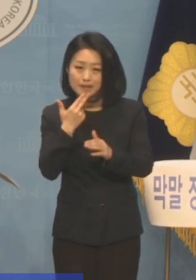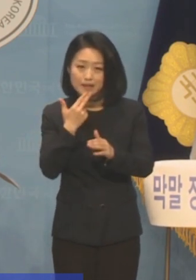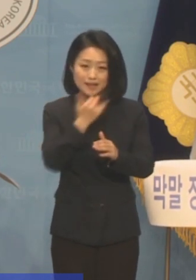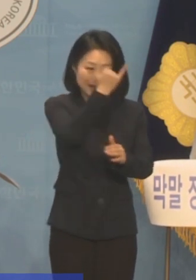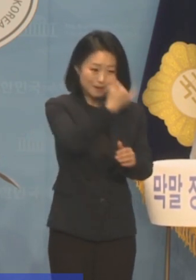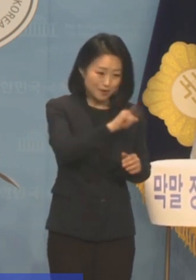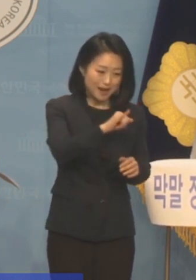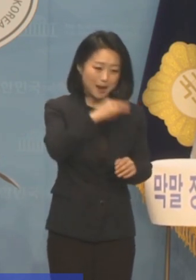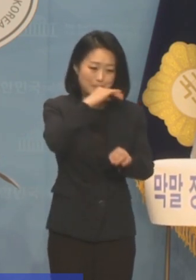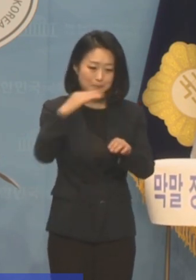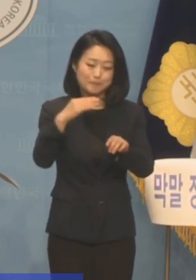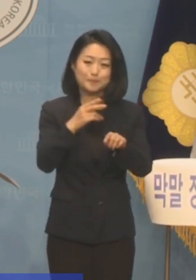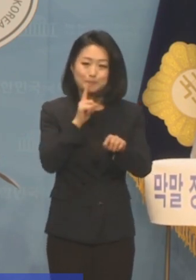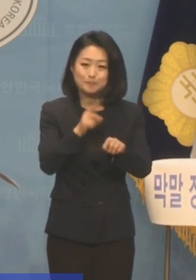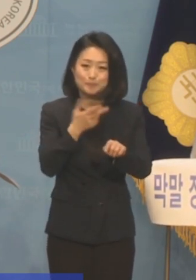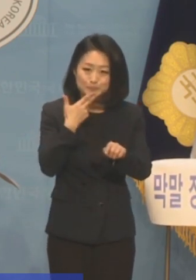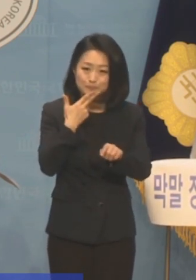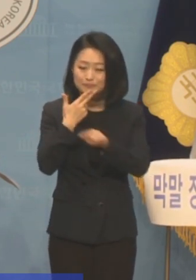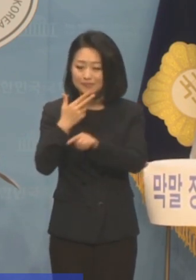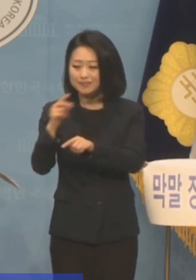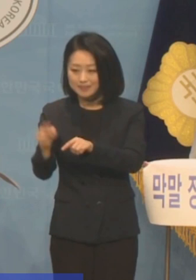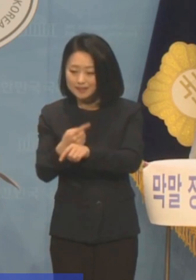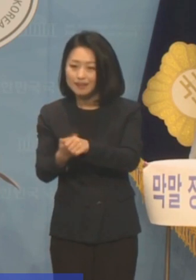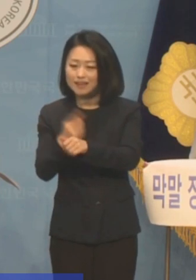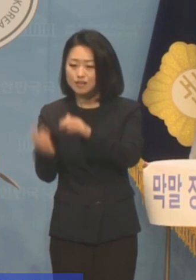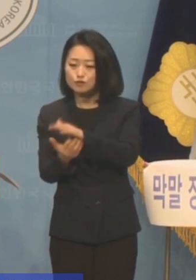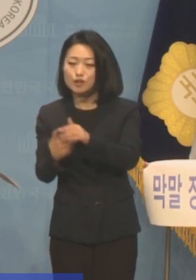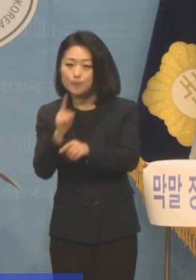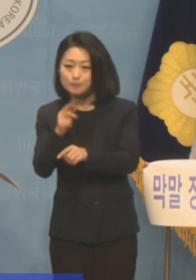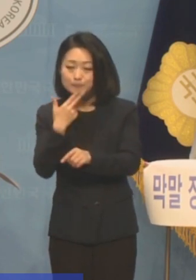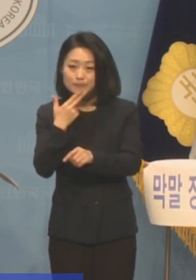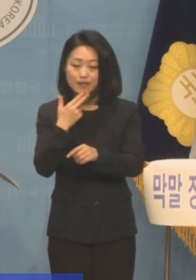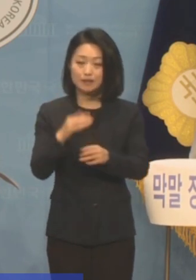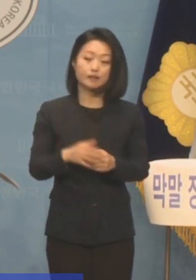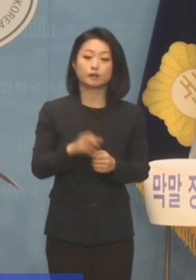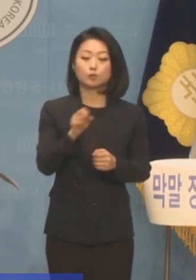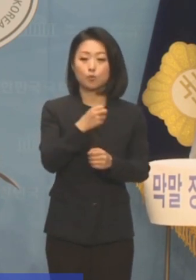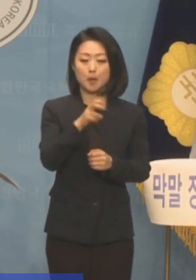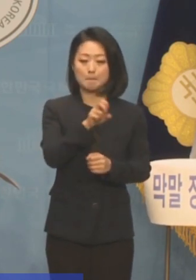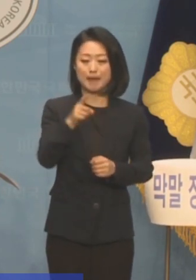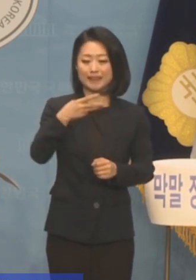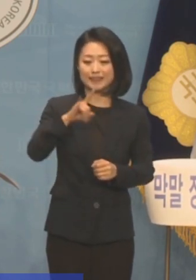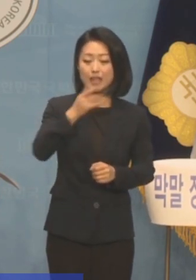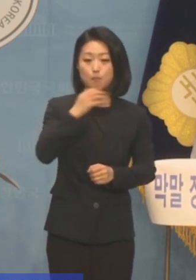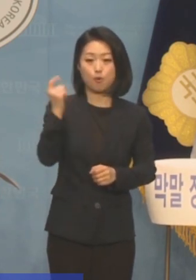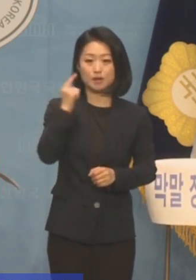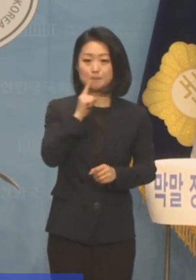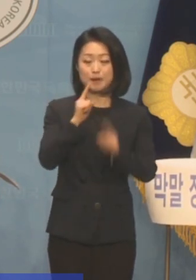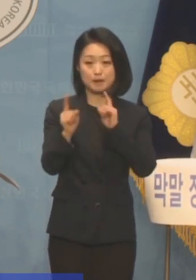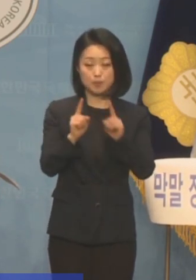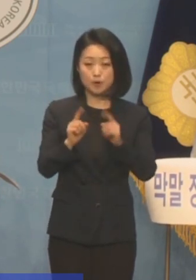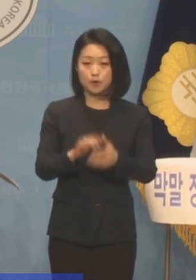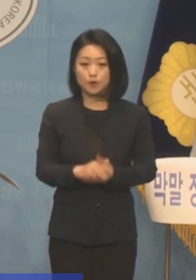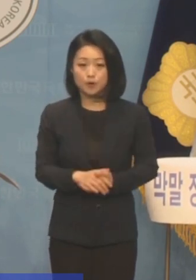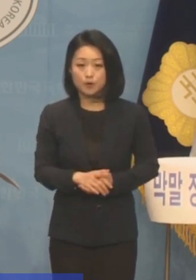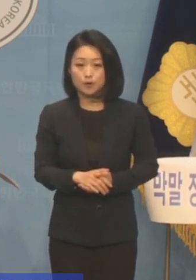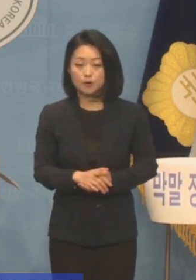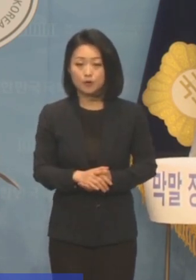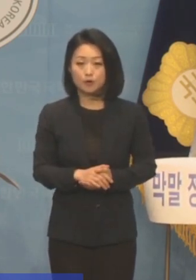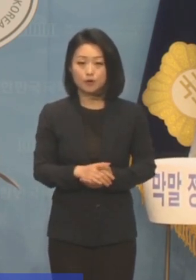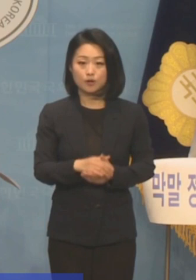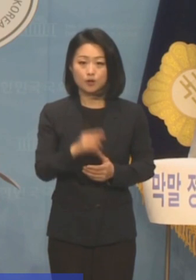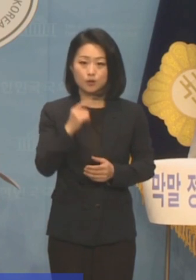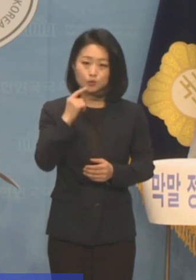기록하고 있습니다 또 성경은 마태 12장 34 37절 말씀에 이런 말씀이 있습니다